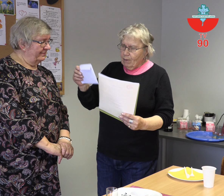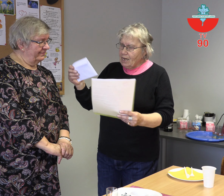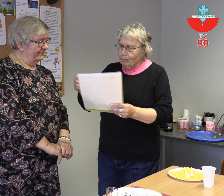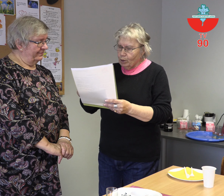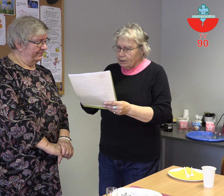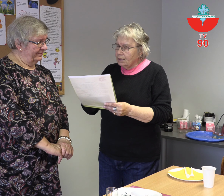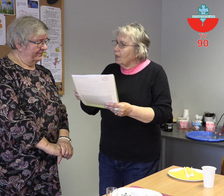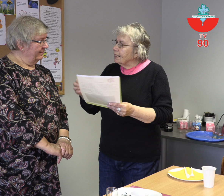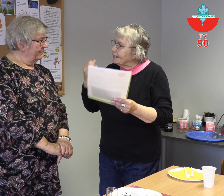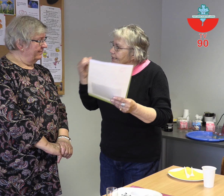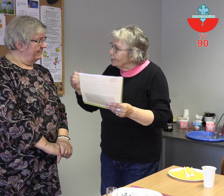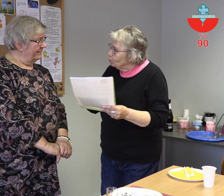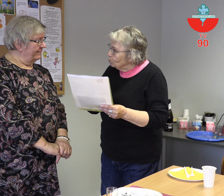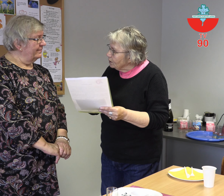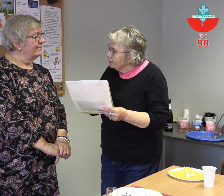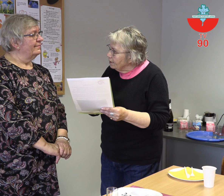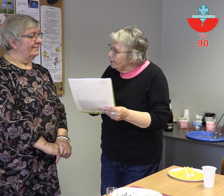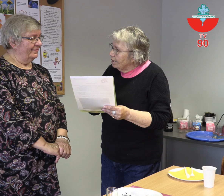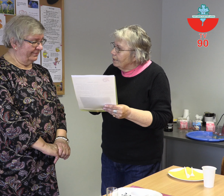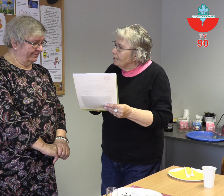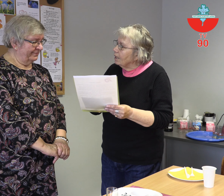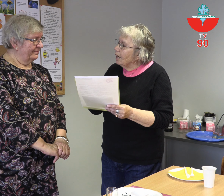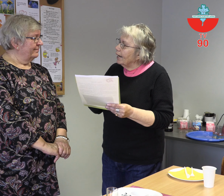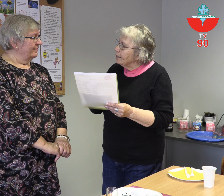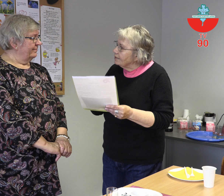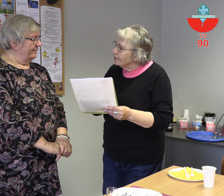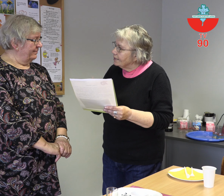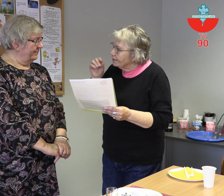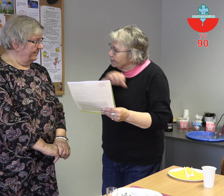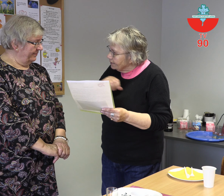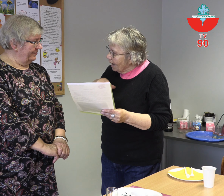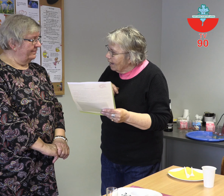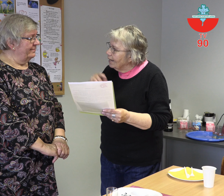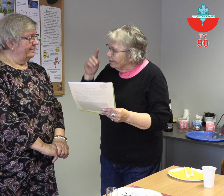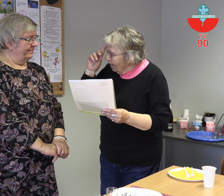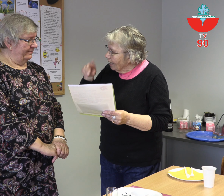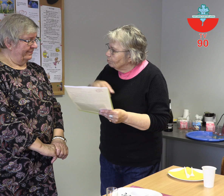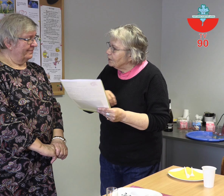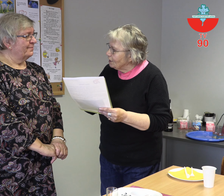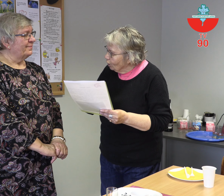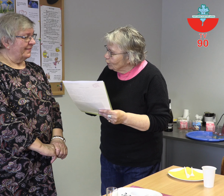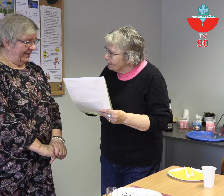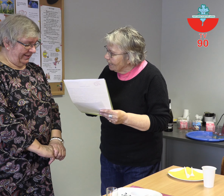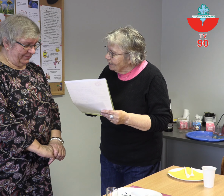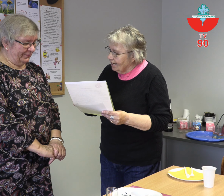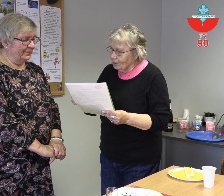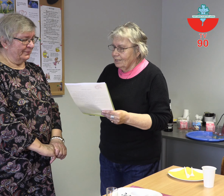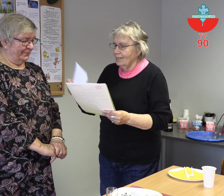meie poolt kingitus. Üks sa siis ise tead, mis sa ostad.